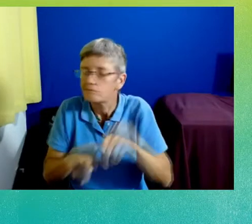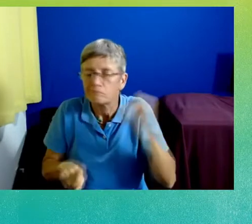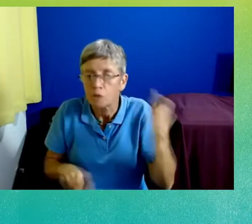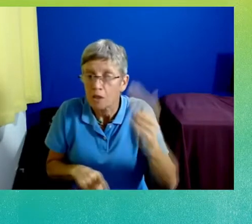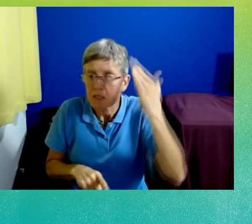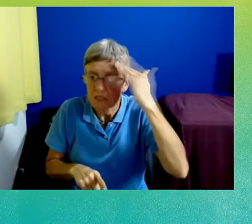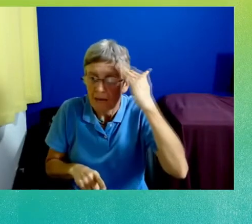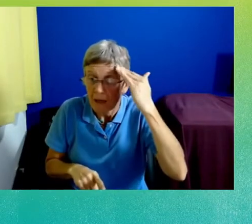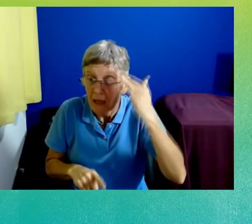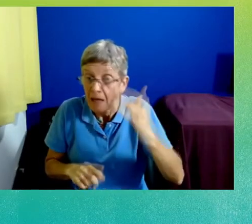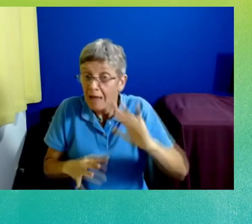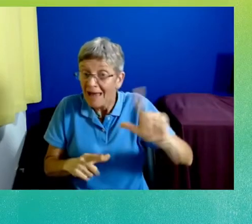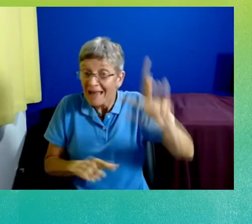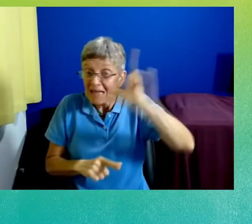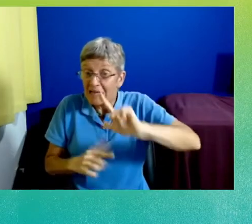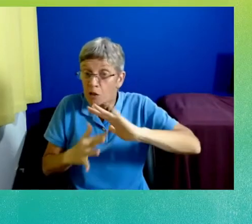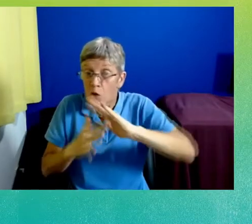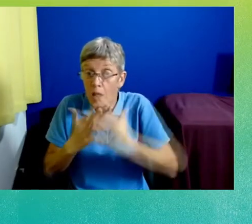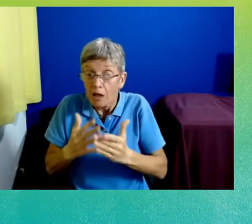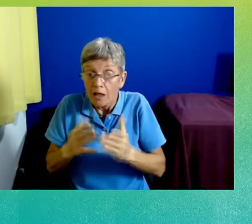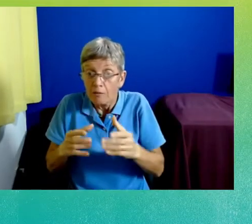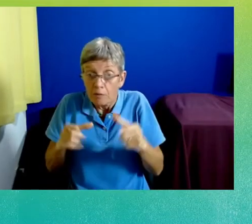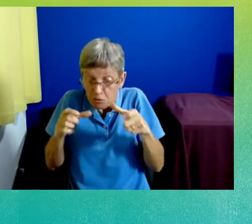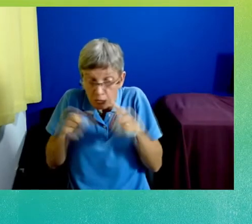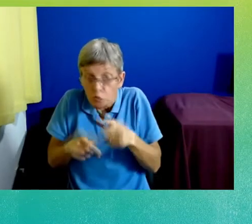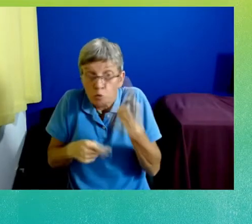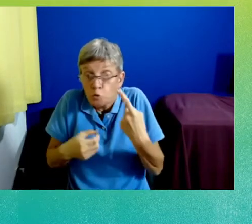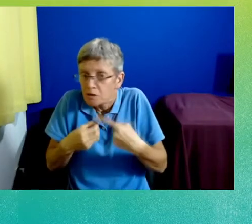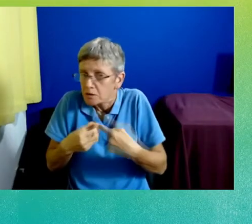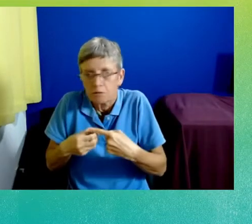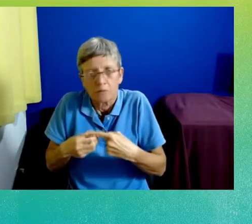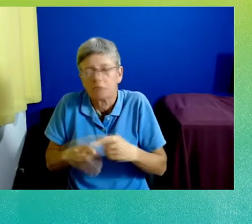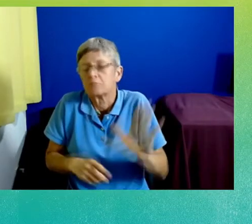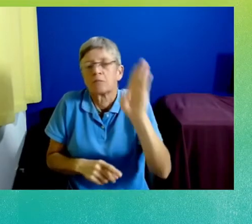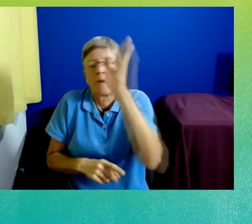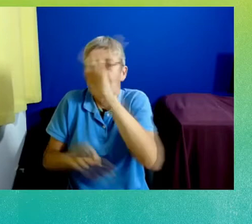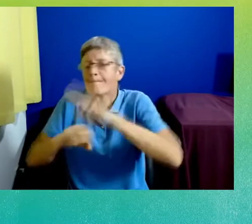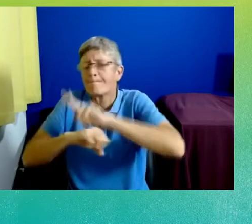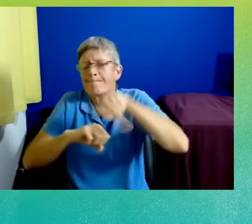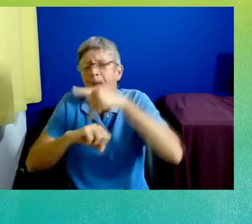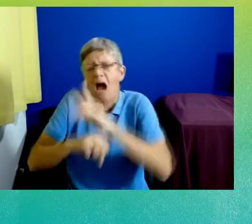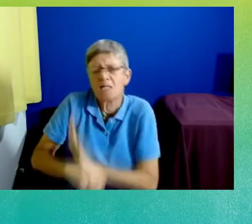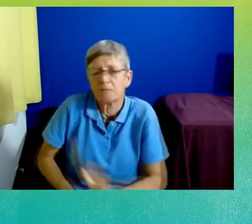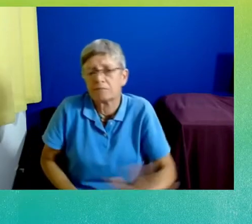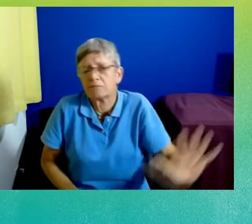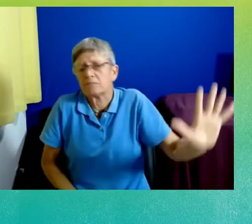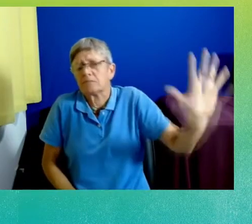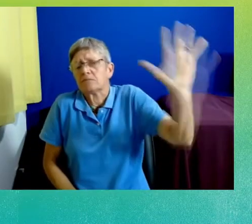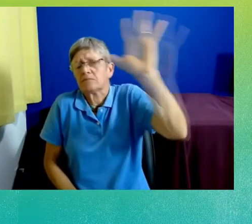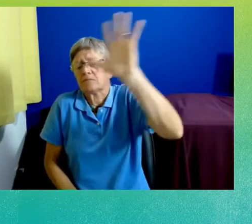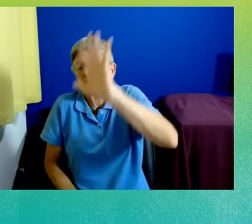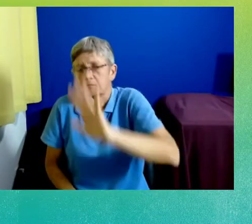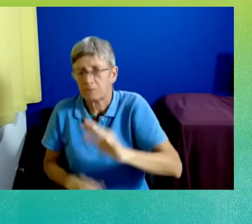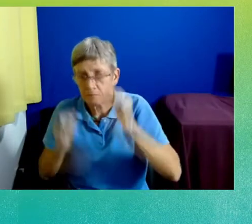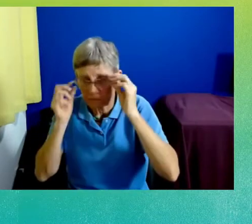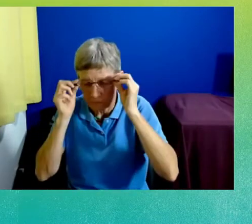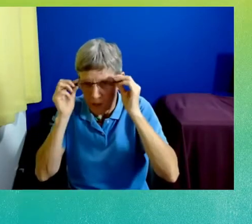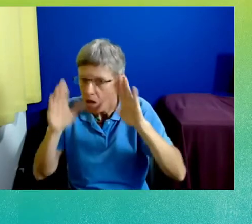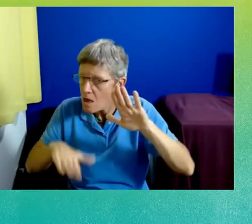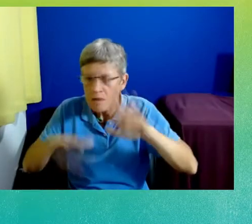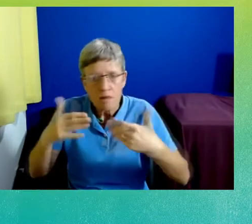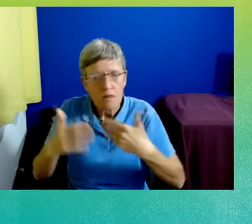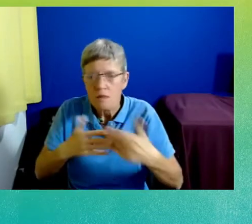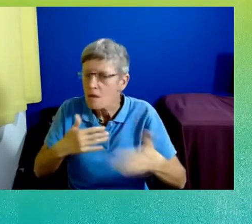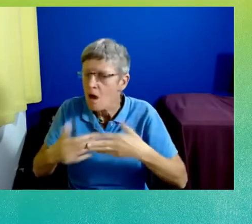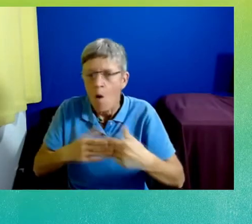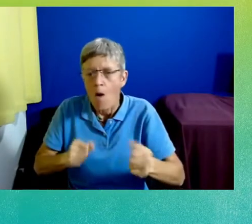E em São Paulo. Também é muito importante saber, em Libras, de onde? Qual é a cidade? Qual é o país?